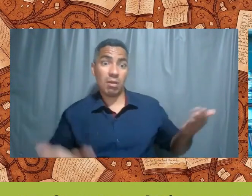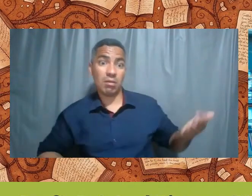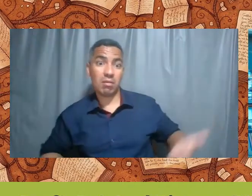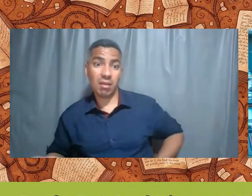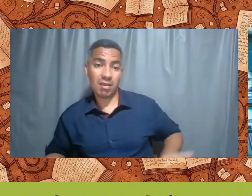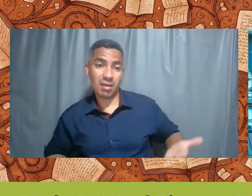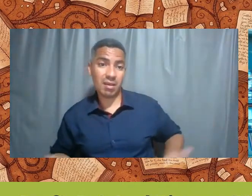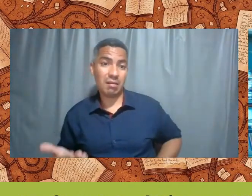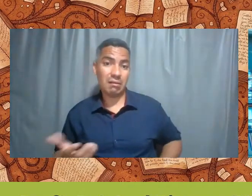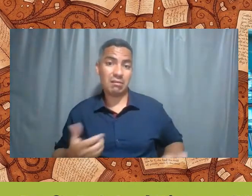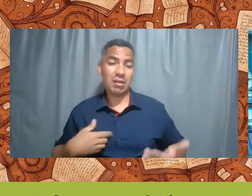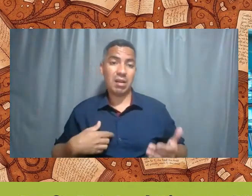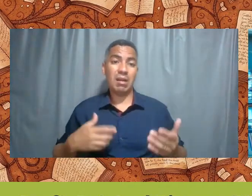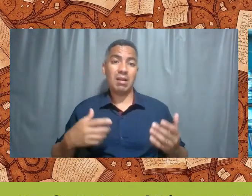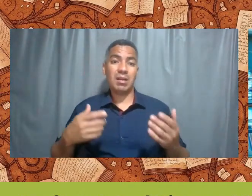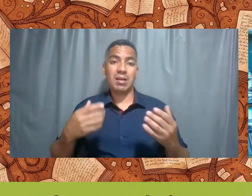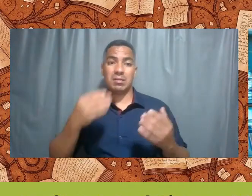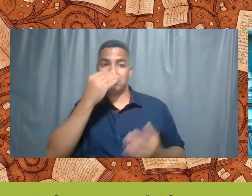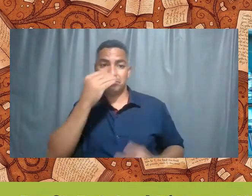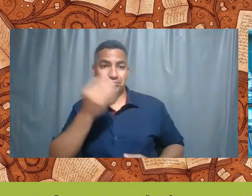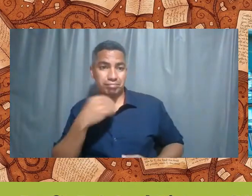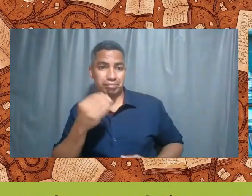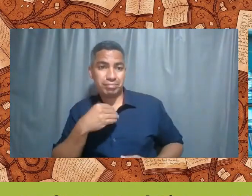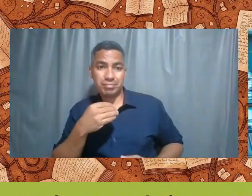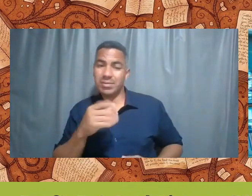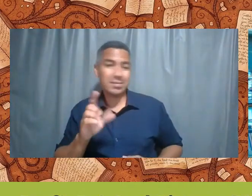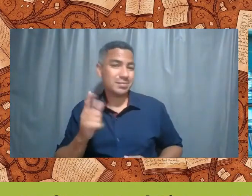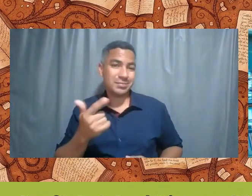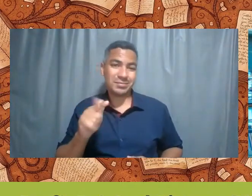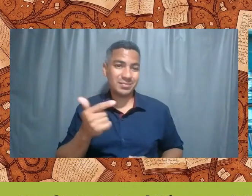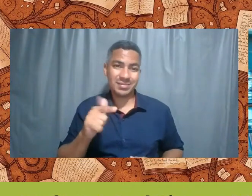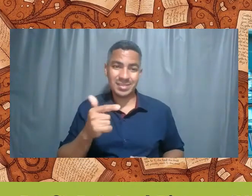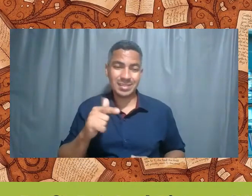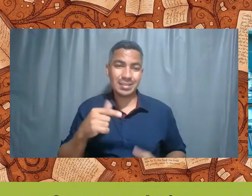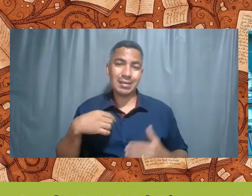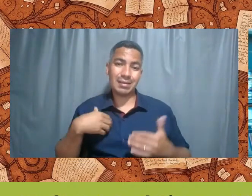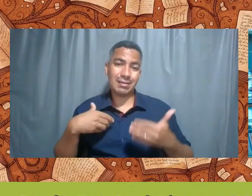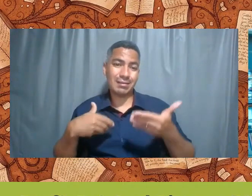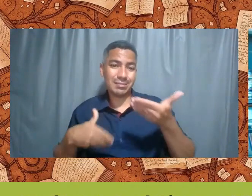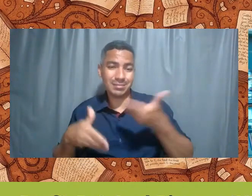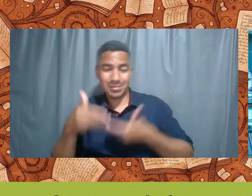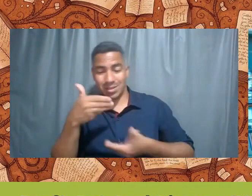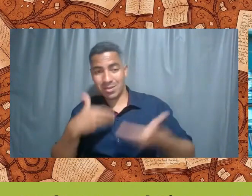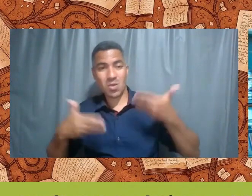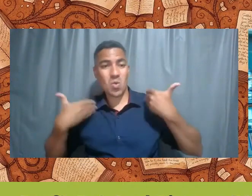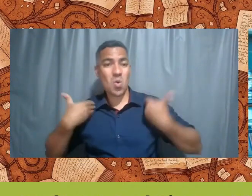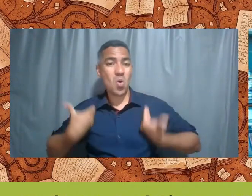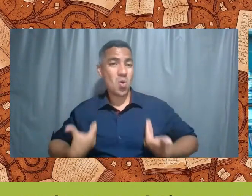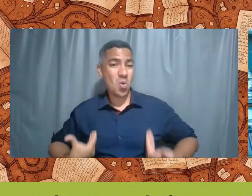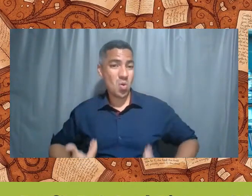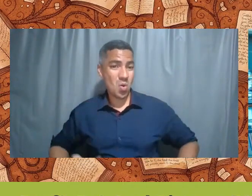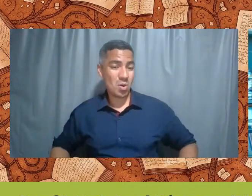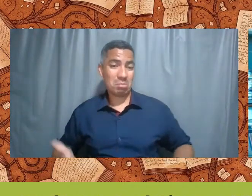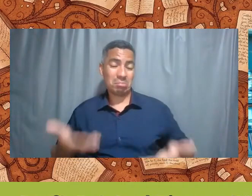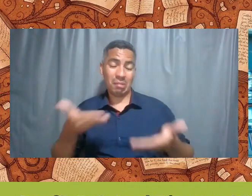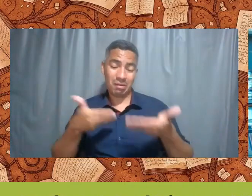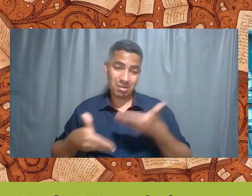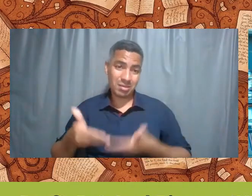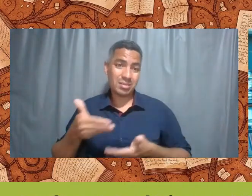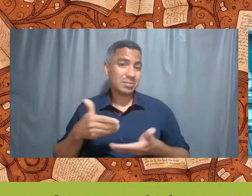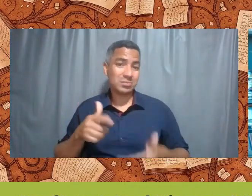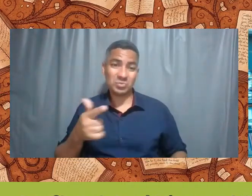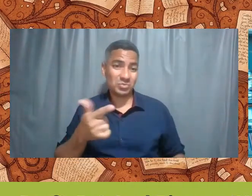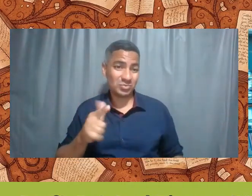de si nem do seu próprio corpo, né, de forma que o